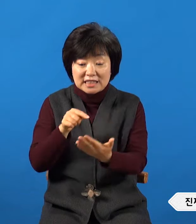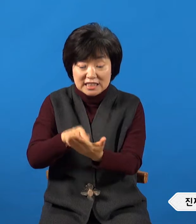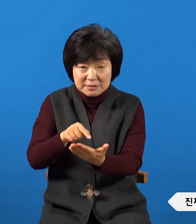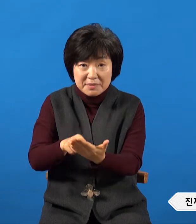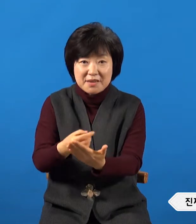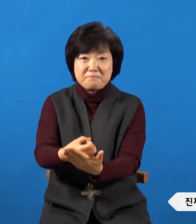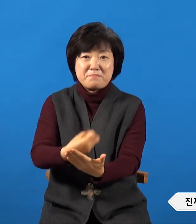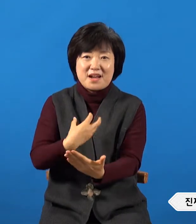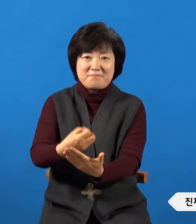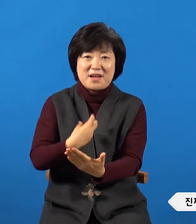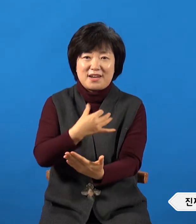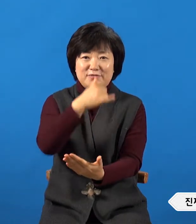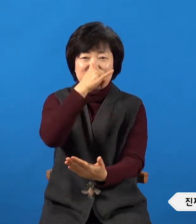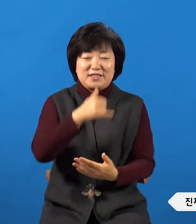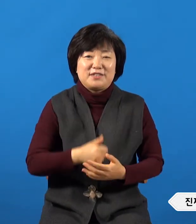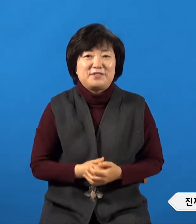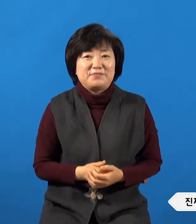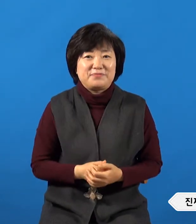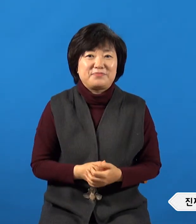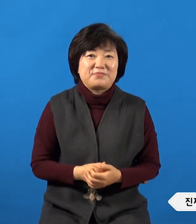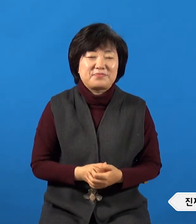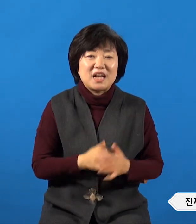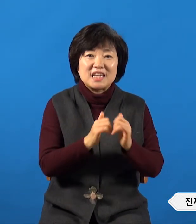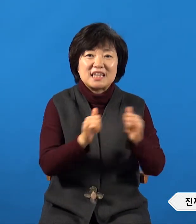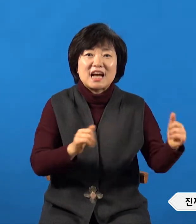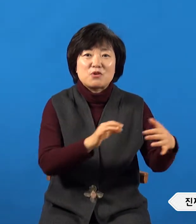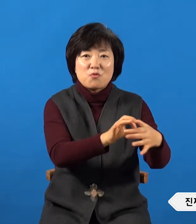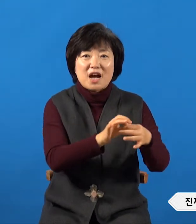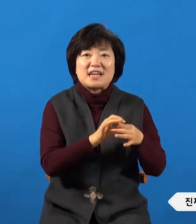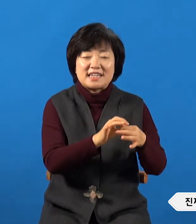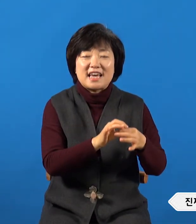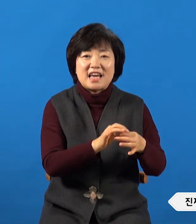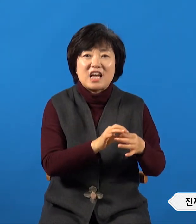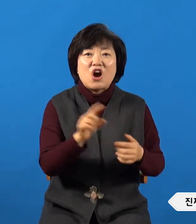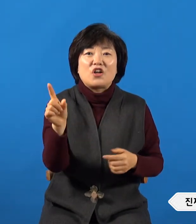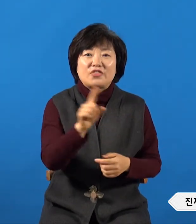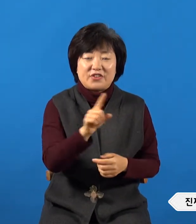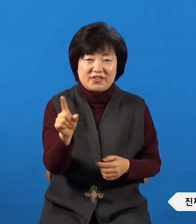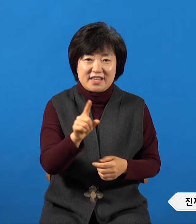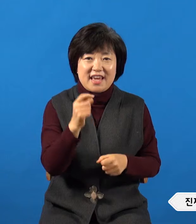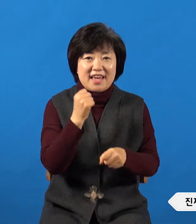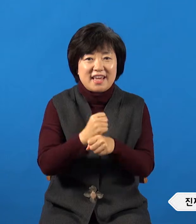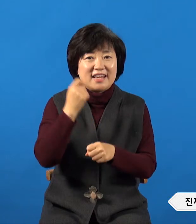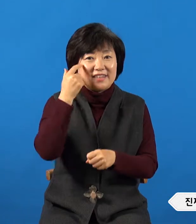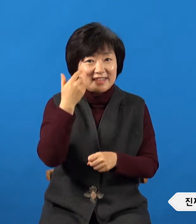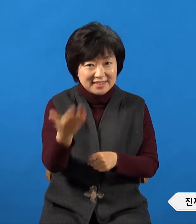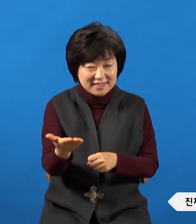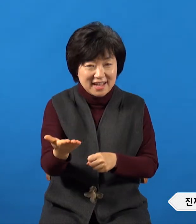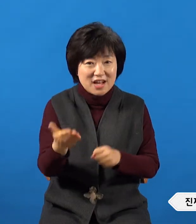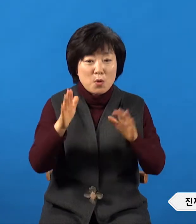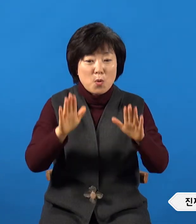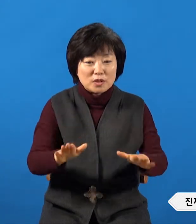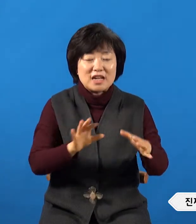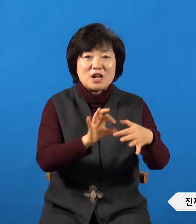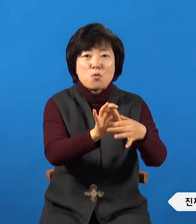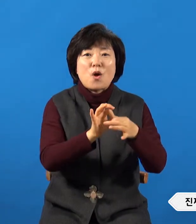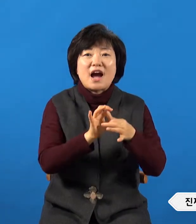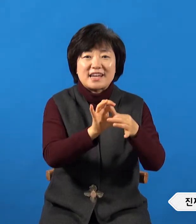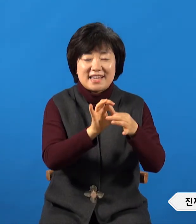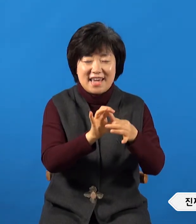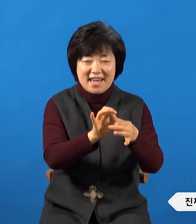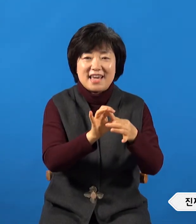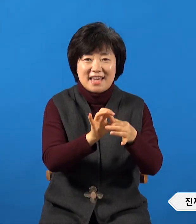우리에게 말씀하고 계십니다. 인간관계 어떻게 해야 하는가? 오늘